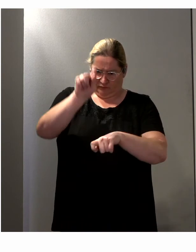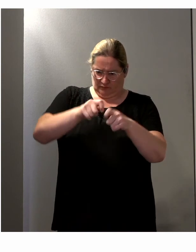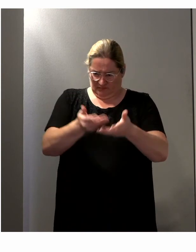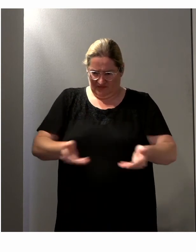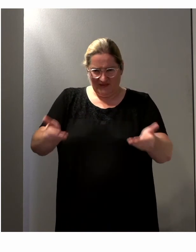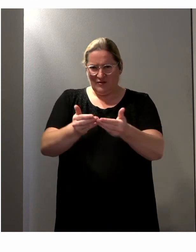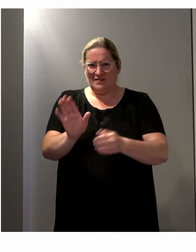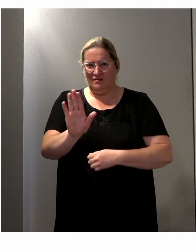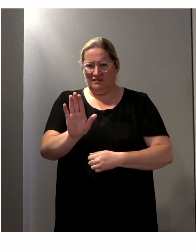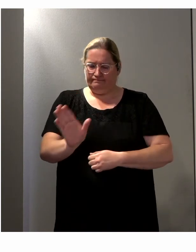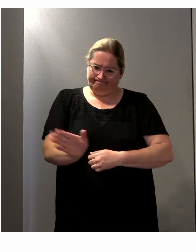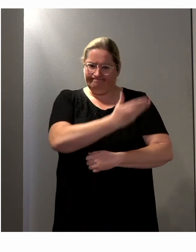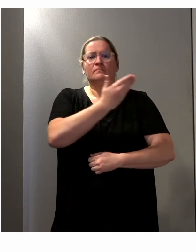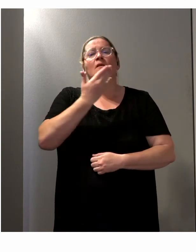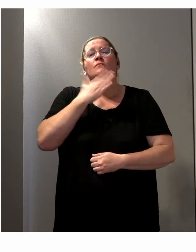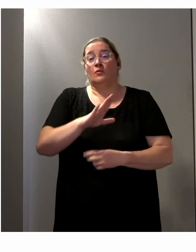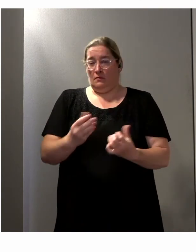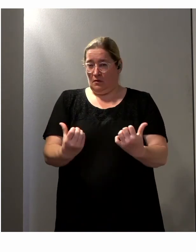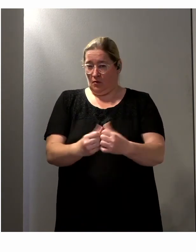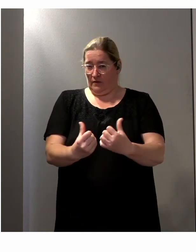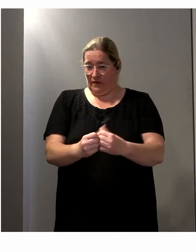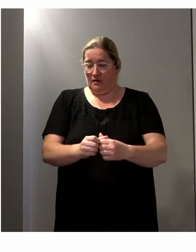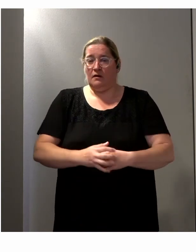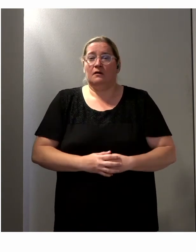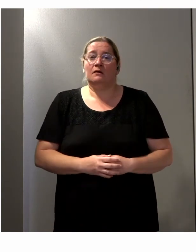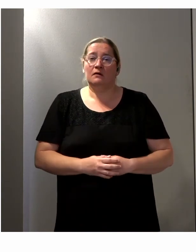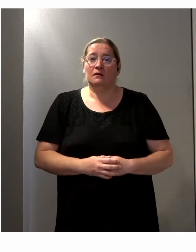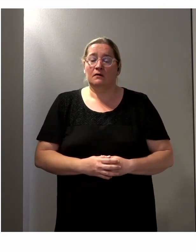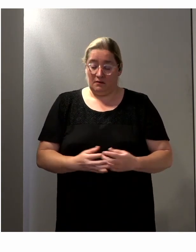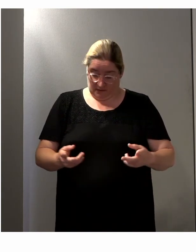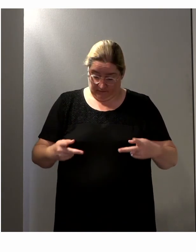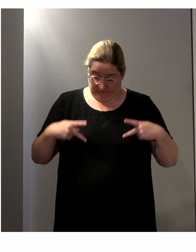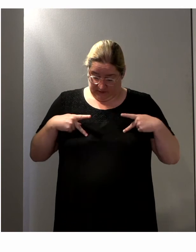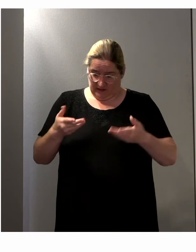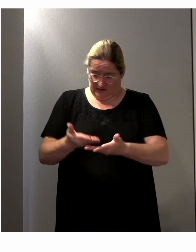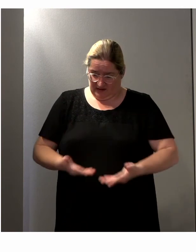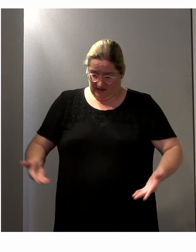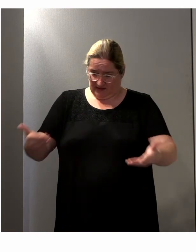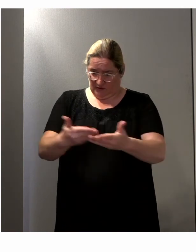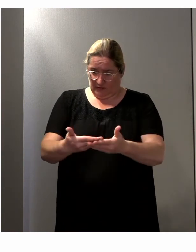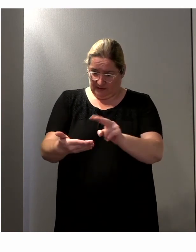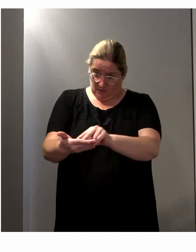mesurer cette pauvreté à partir de la notion de pauvreté en conditions de vie. Et l'adresse elle-même,